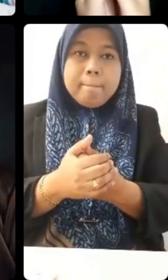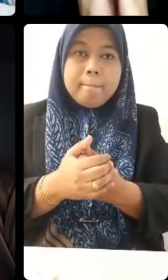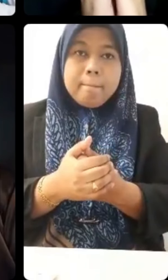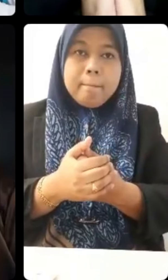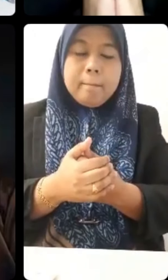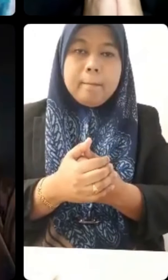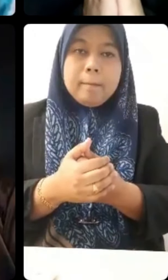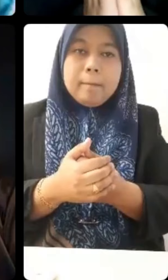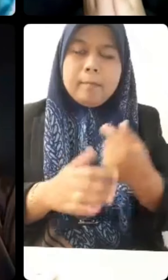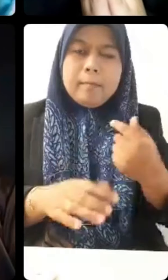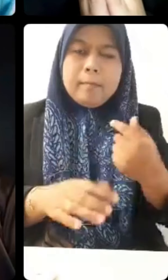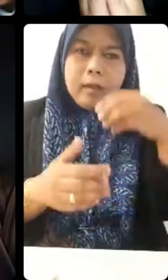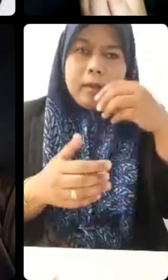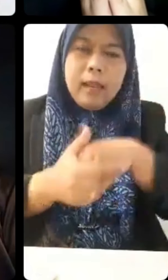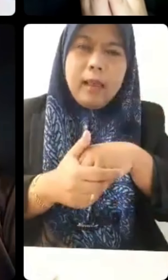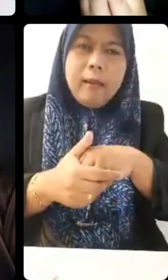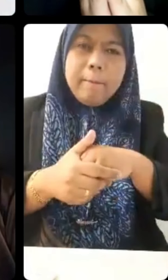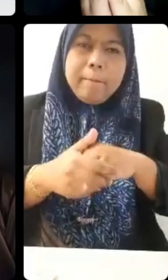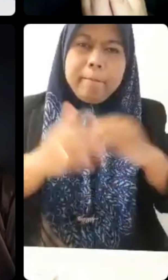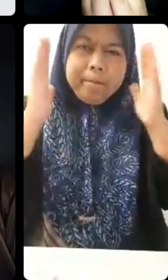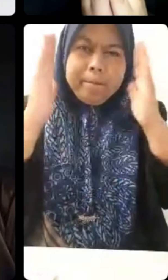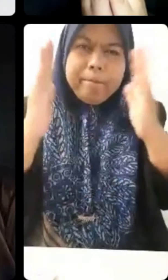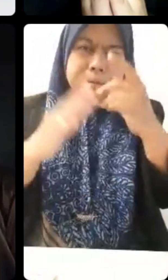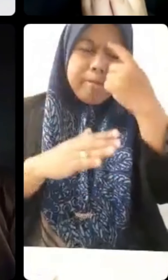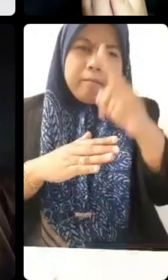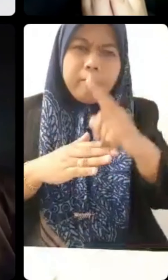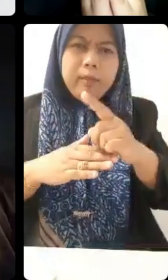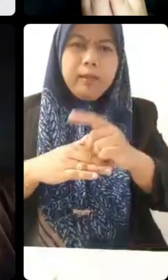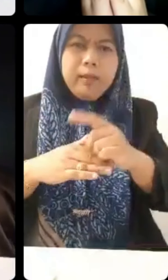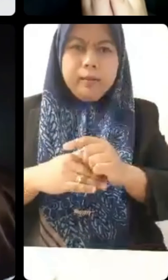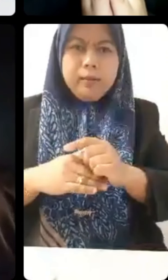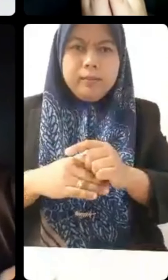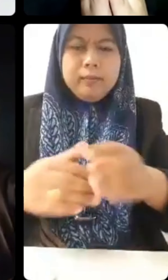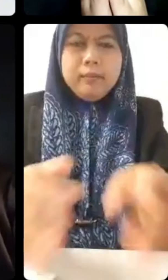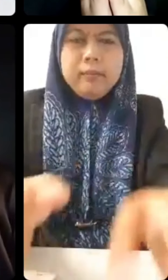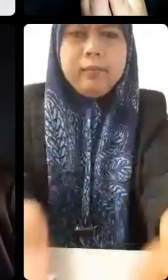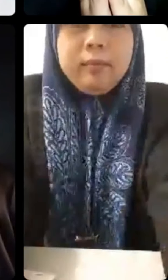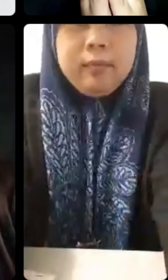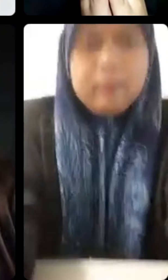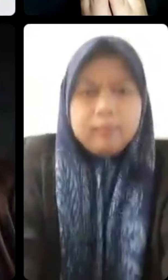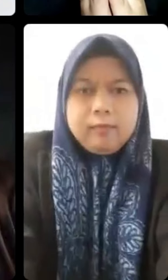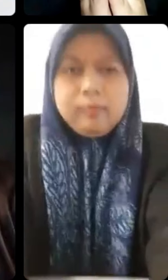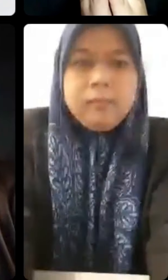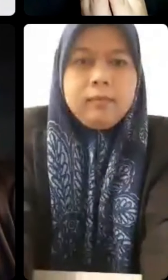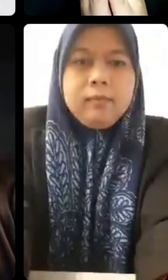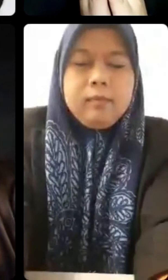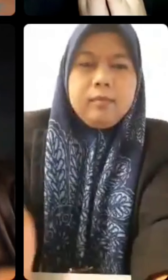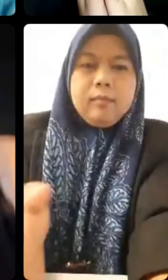dalam aspek pembuatan dasar adalah sangat penting dalam penggunaan golongan ini. Okay.